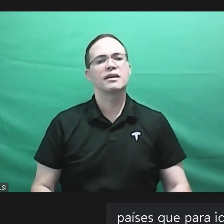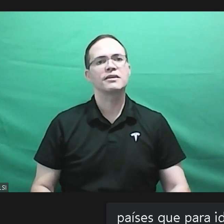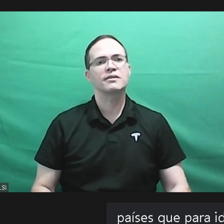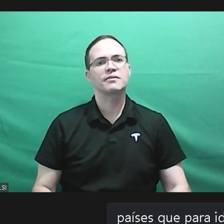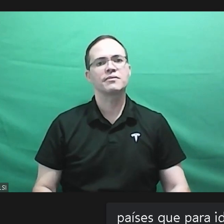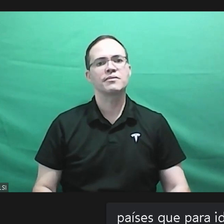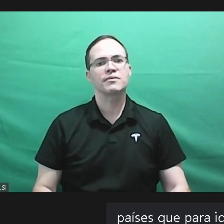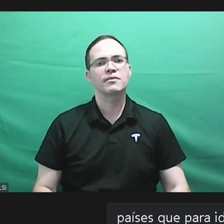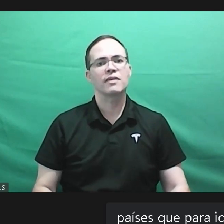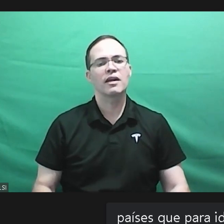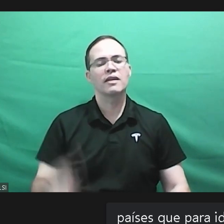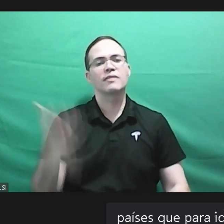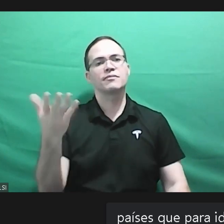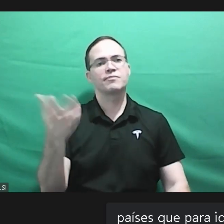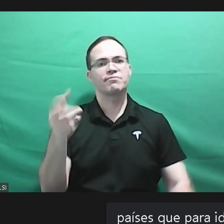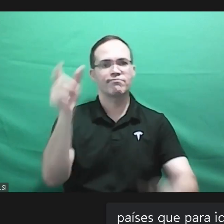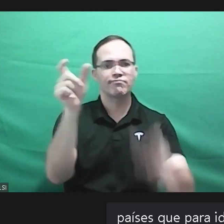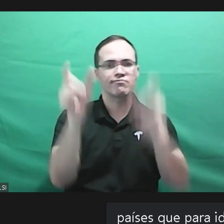las personas que